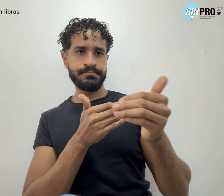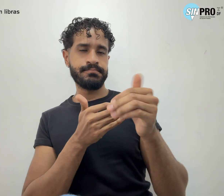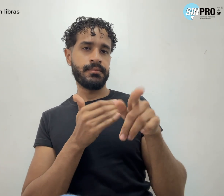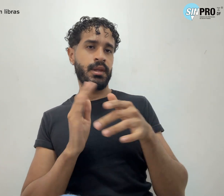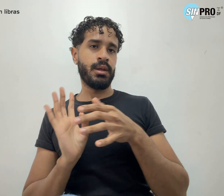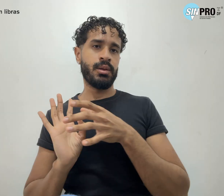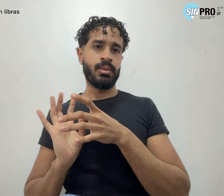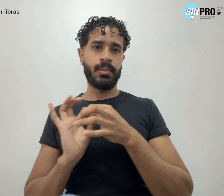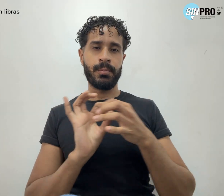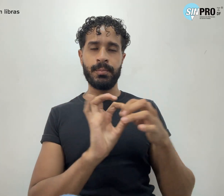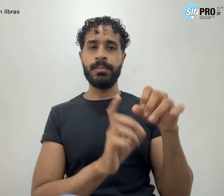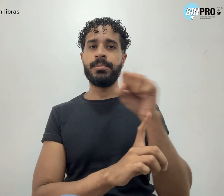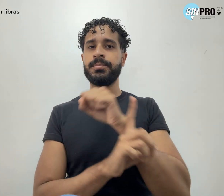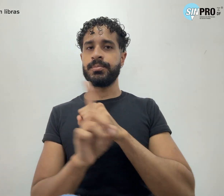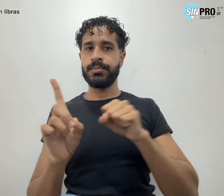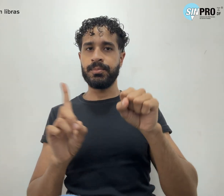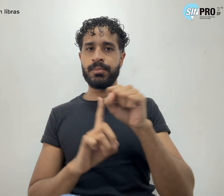realidade social diferenciada.